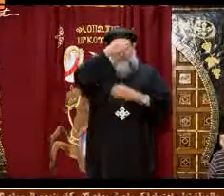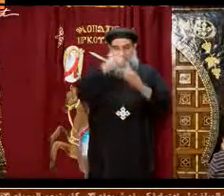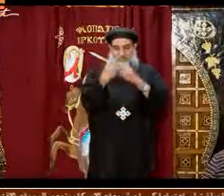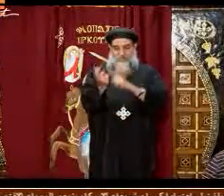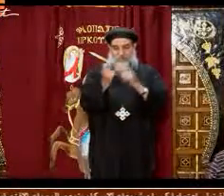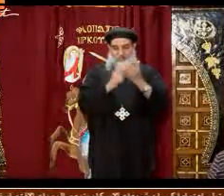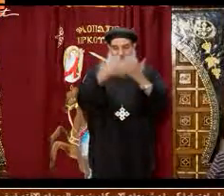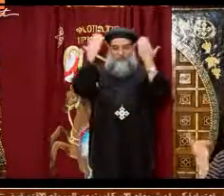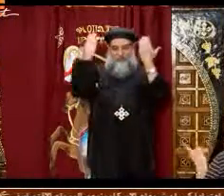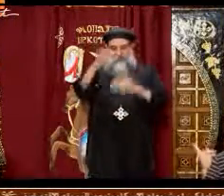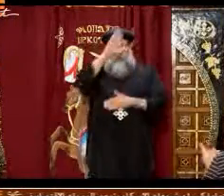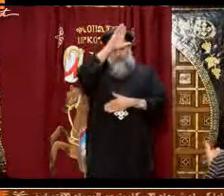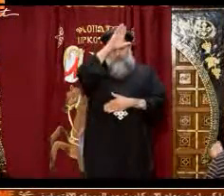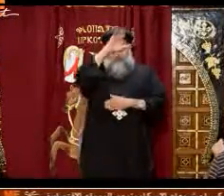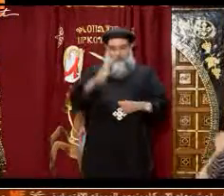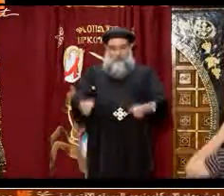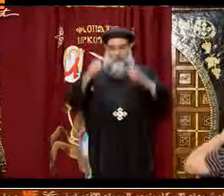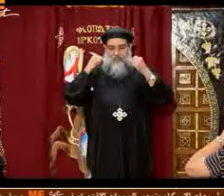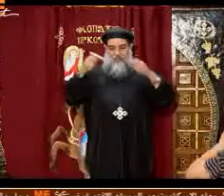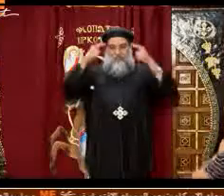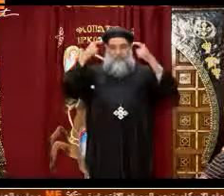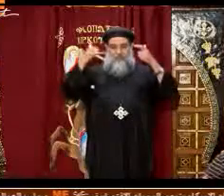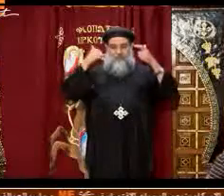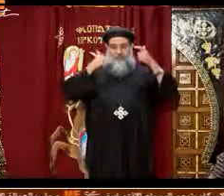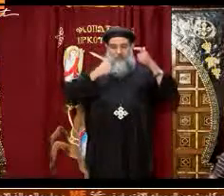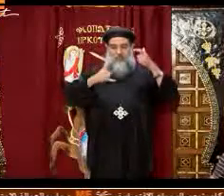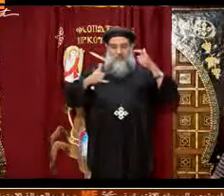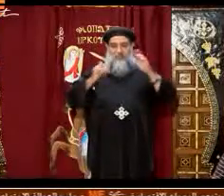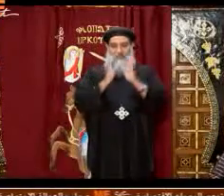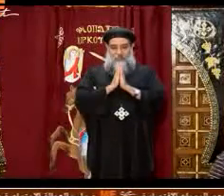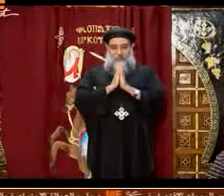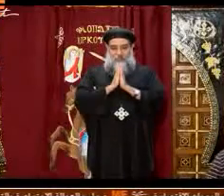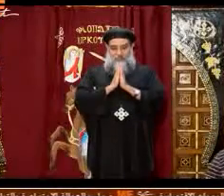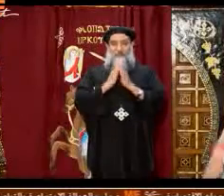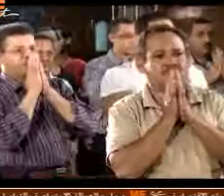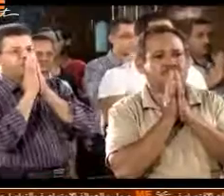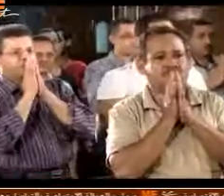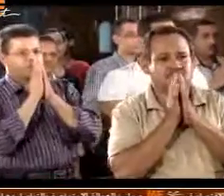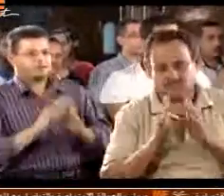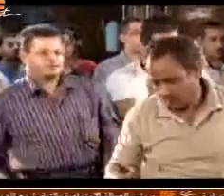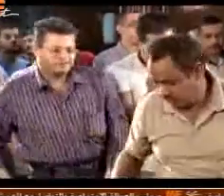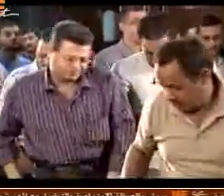الشرير، بالمسيح يسوع ربنا لك الملك والقوة والمجد إلى الآباد آمين.